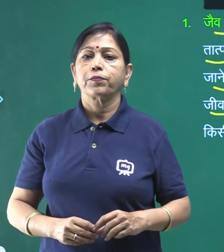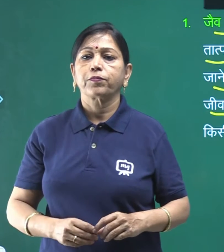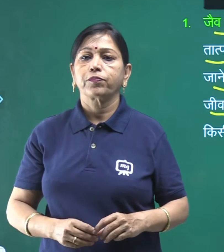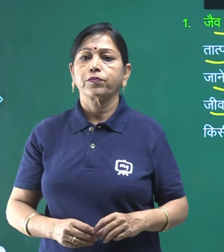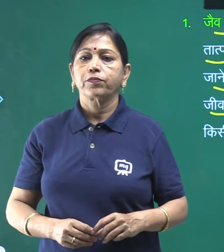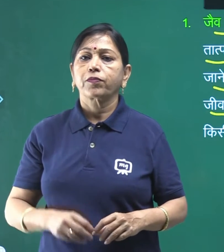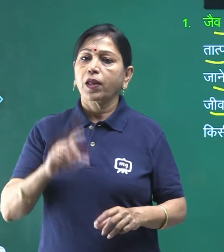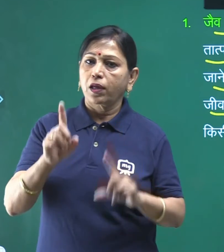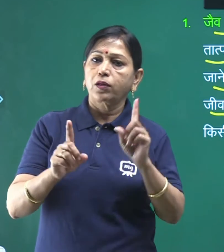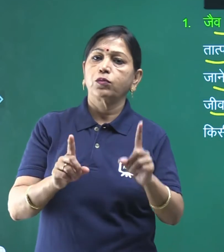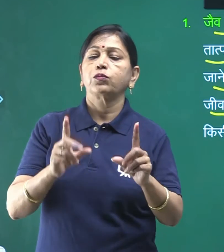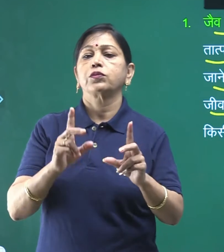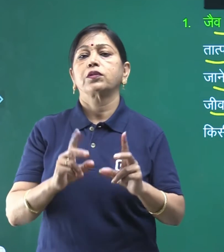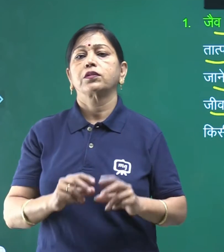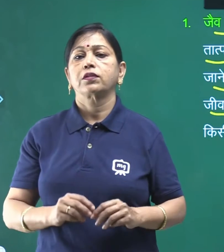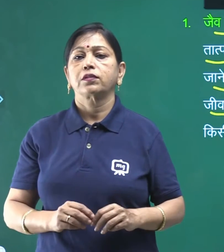एक दूसरे से